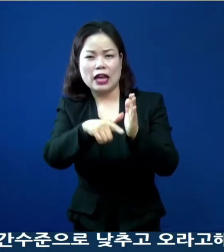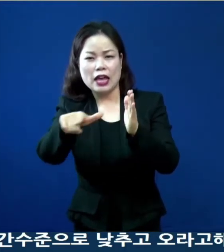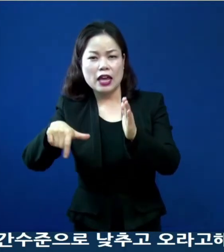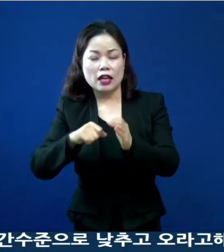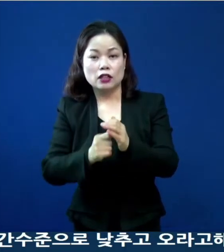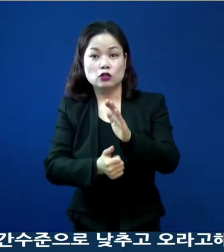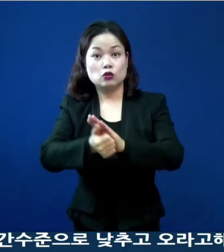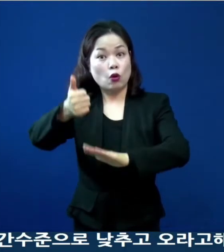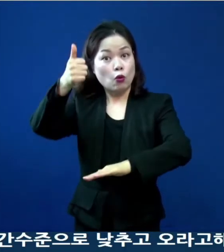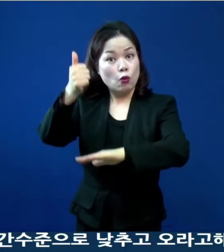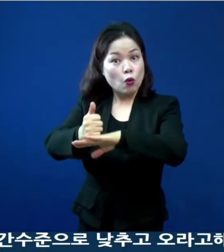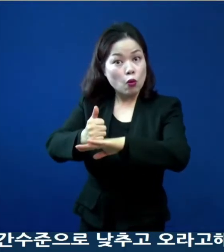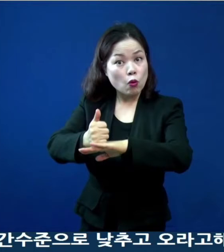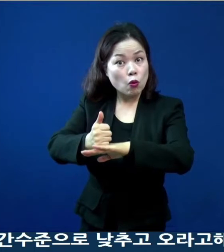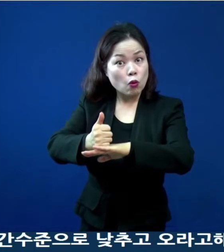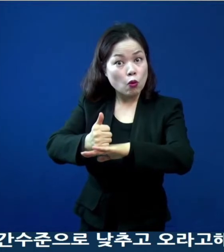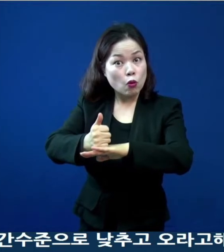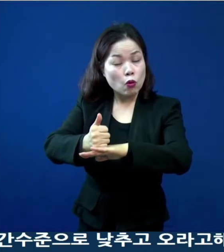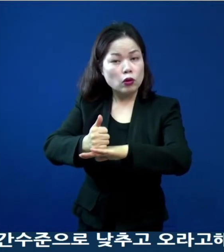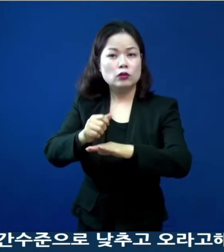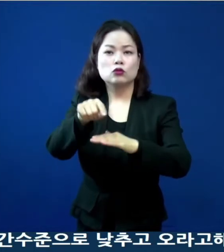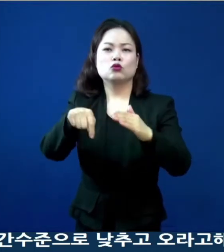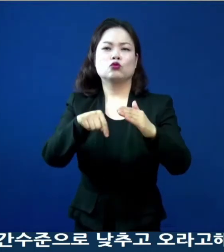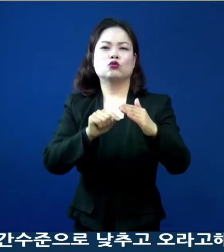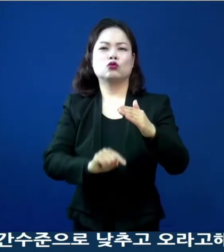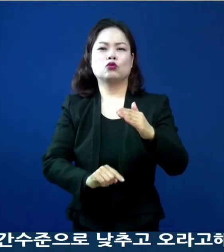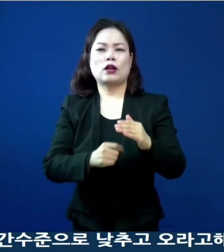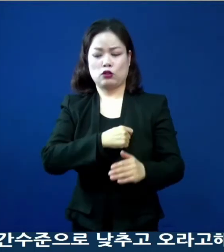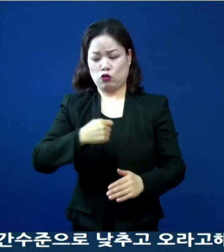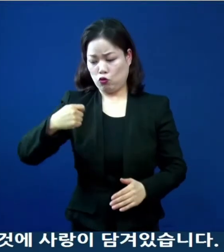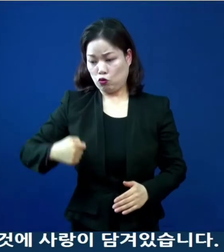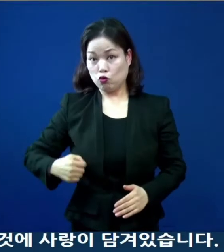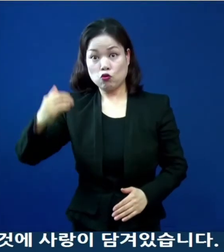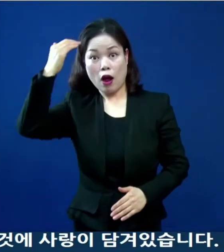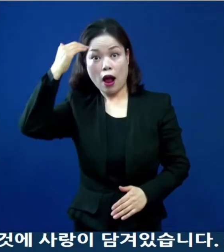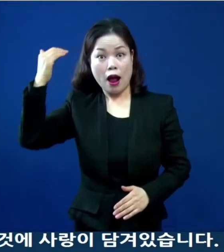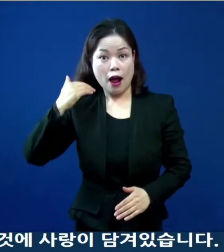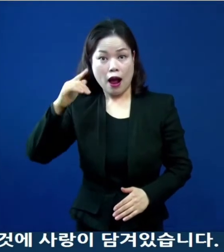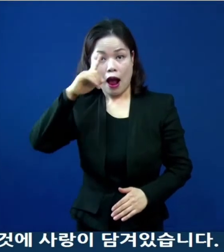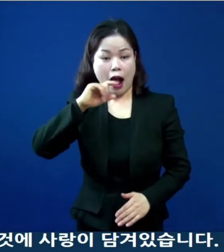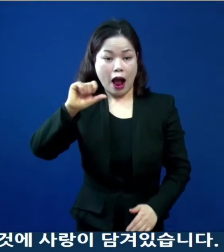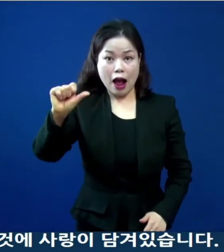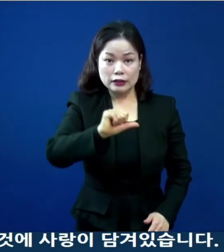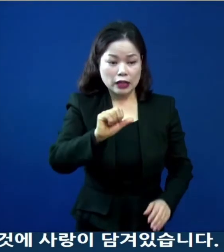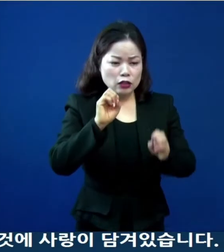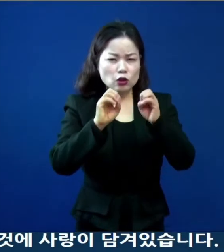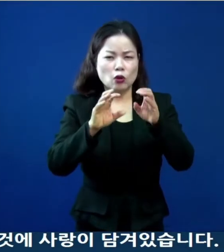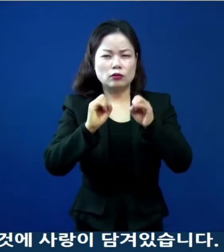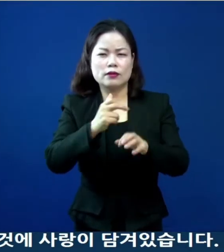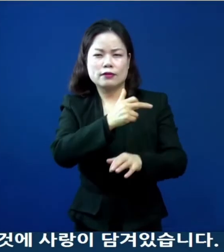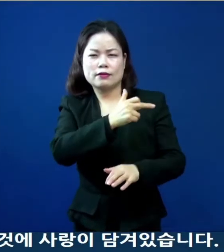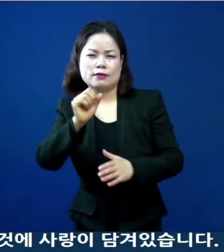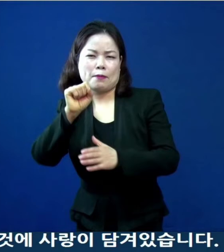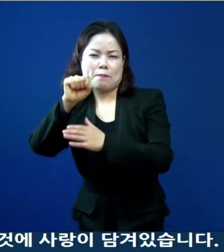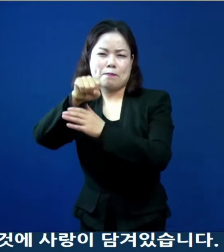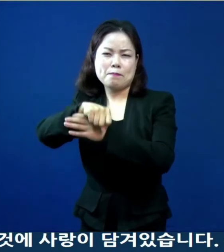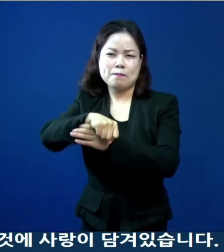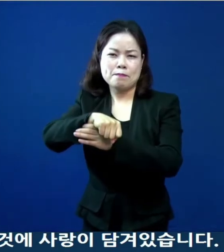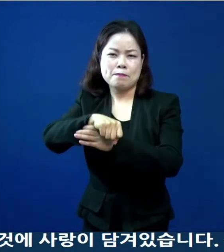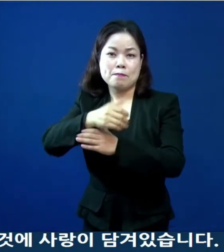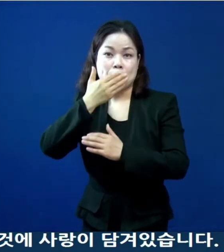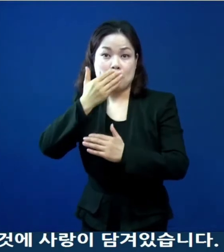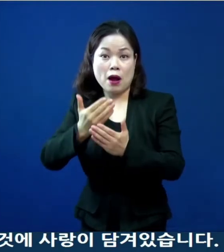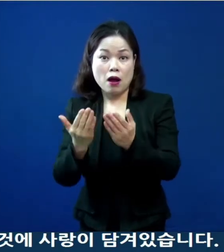것, 그 중에서도 중국과 한국 등 아시아 지역의 선교에서 큰 열매를 맺을 수 있었던